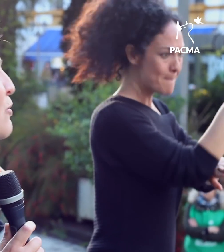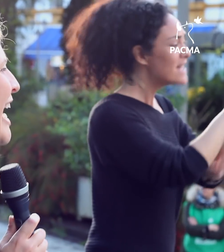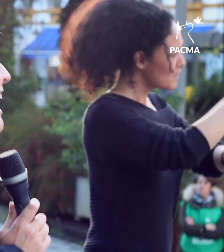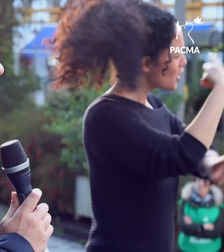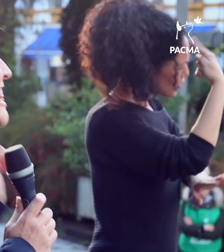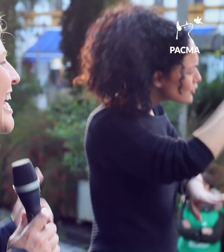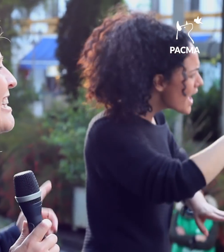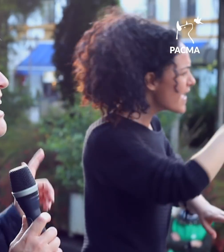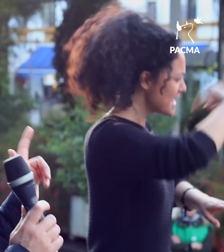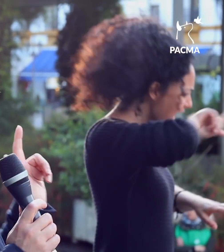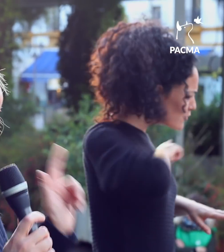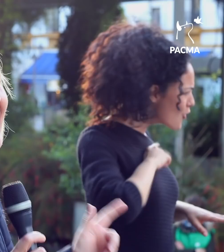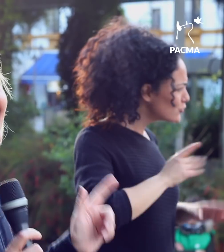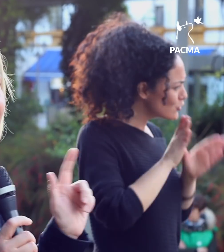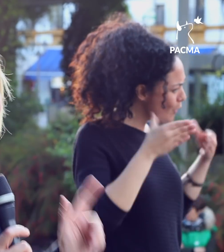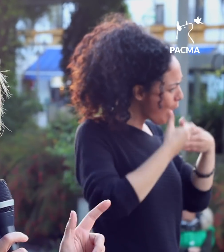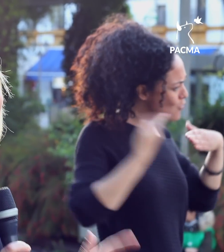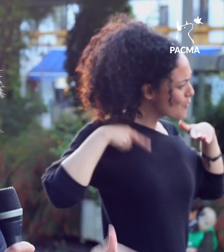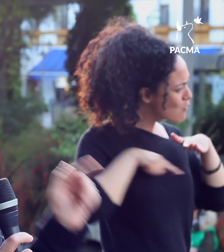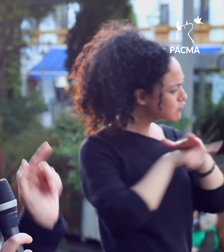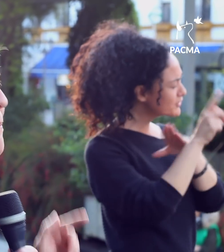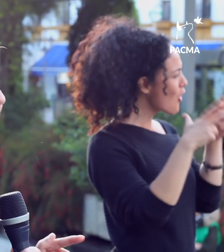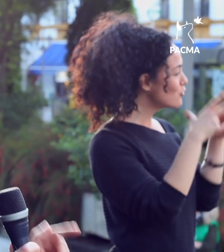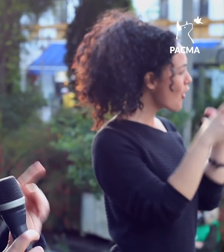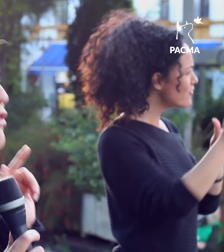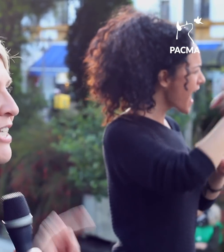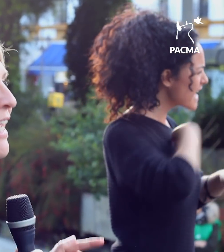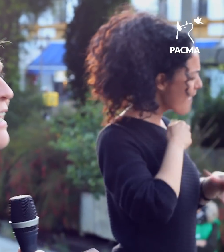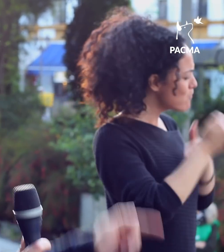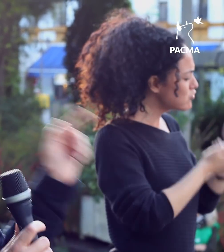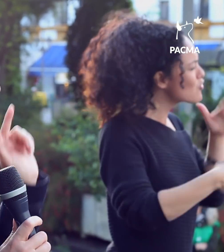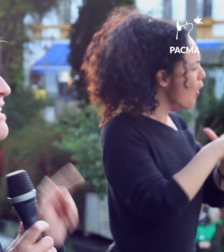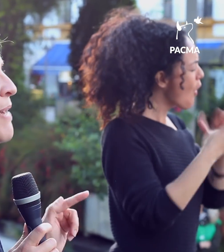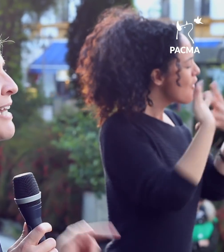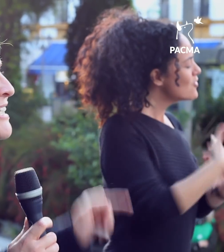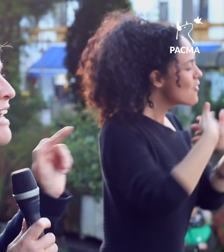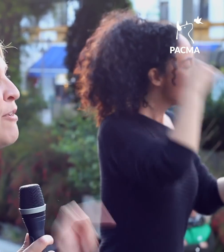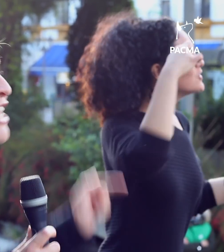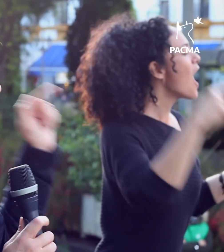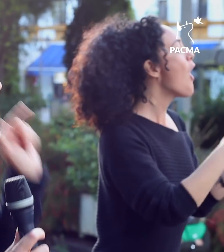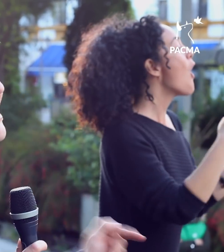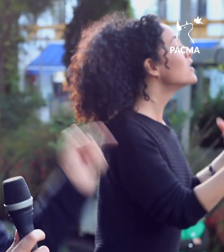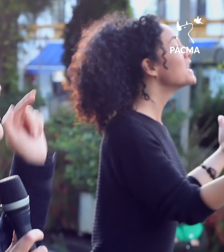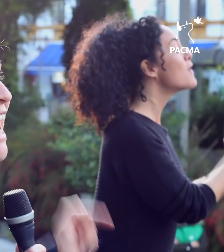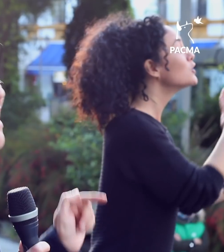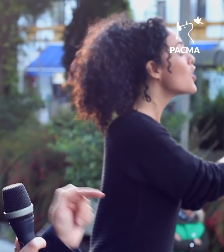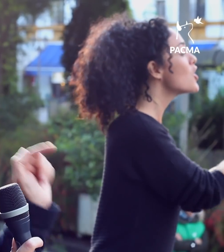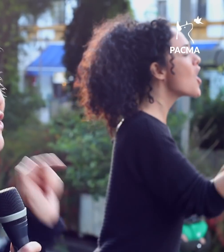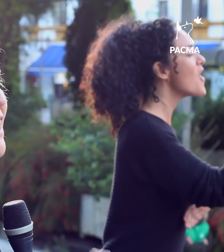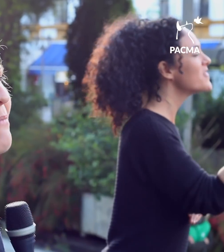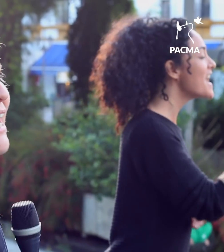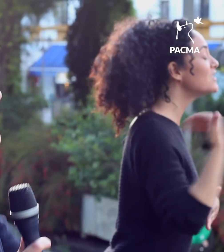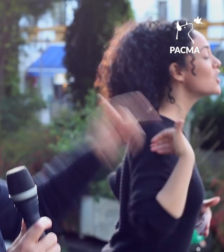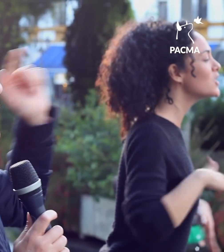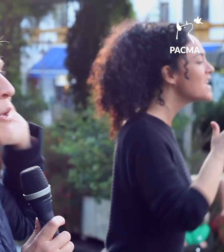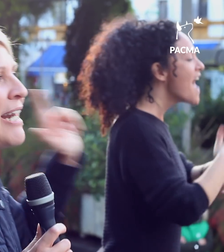que somos una creciente corriente social que no va a parar hasta conseguir nuestras demandas. Queremos derechos ya para